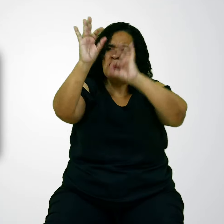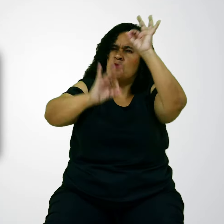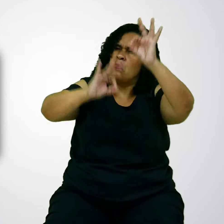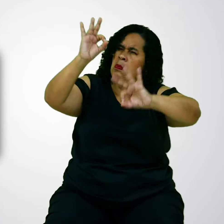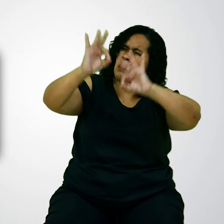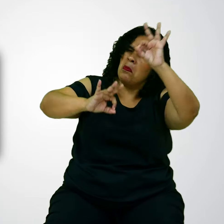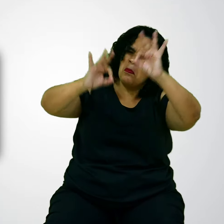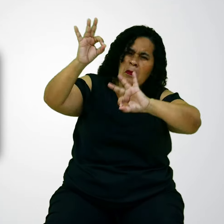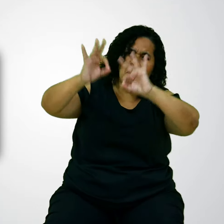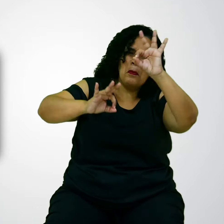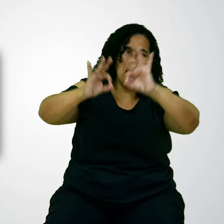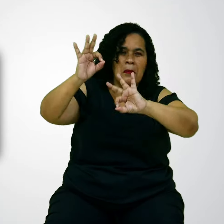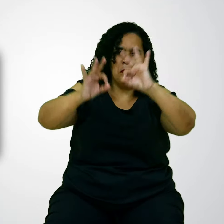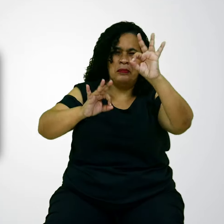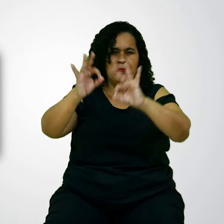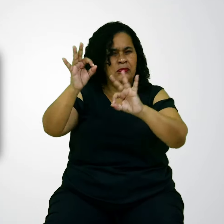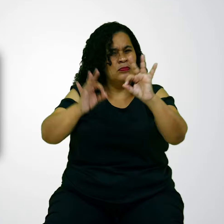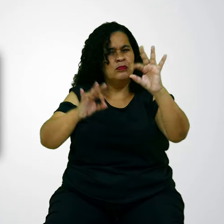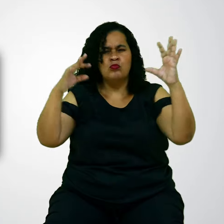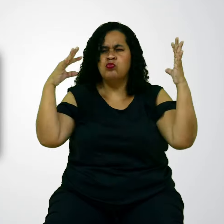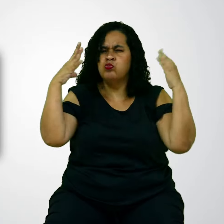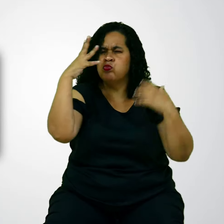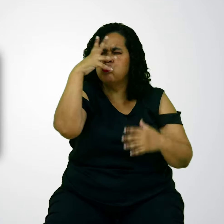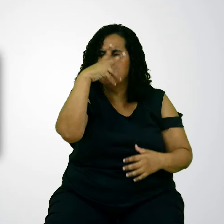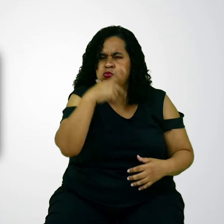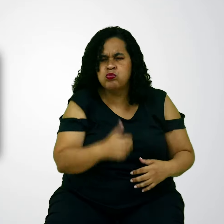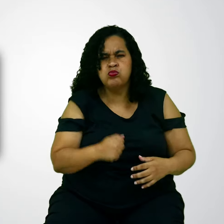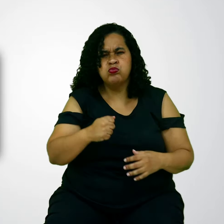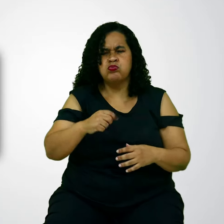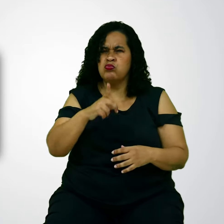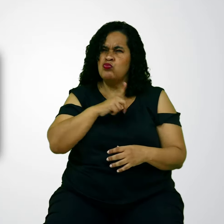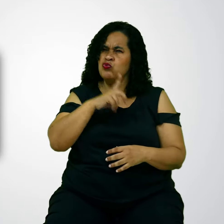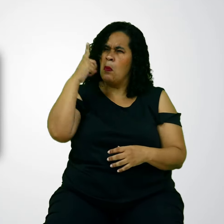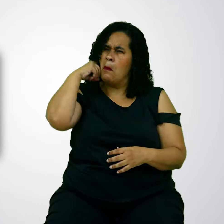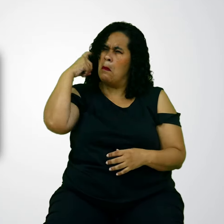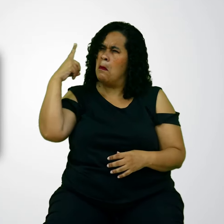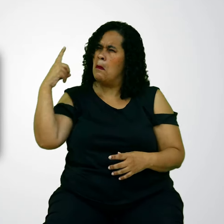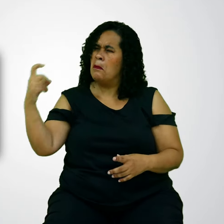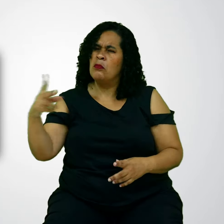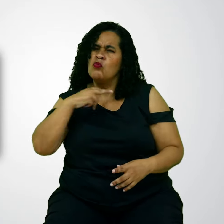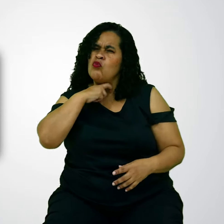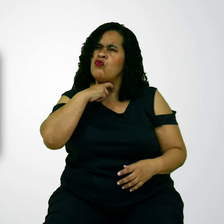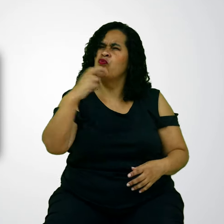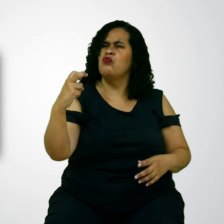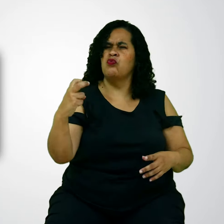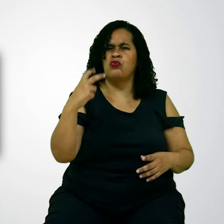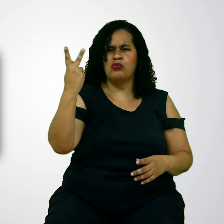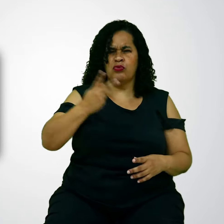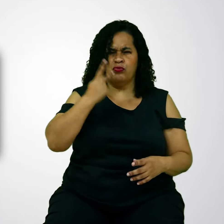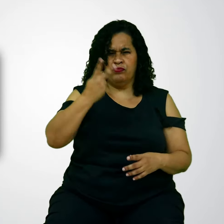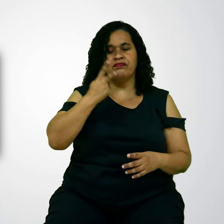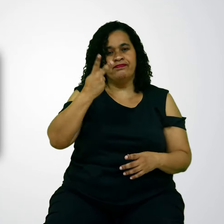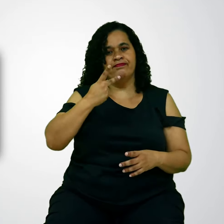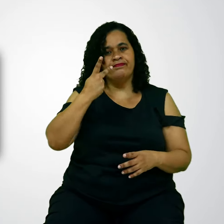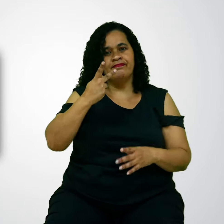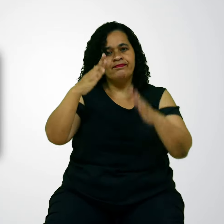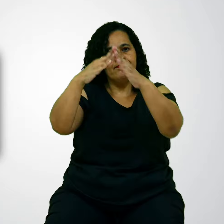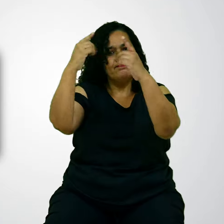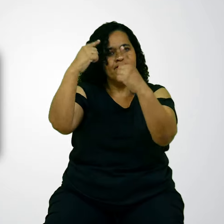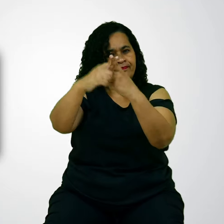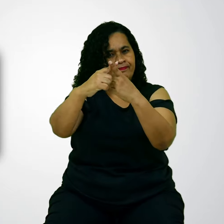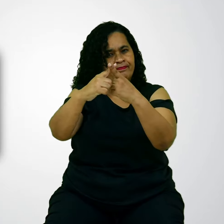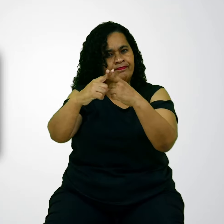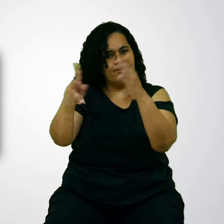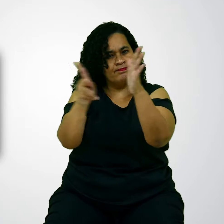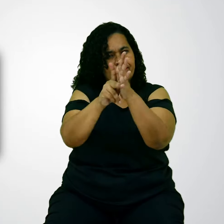marido. Ouvi uma forte voz que vinha do trono e dizia: agora o tabernáculo de Deus está com os homens, com